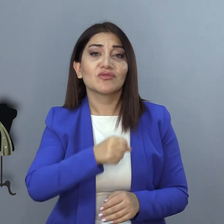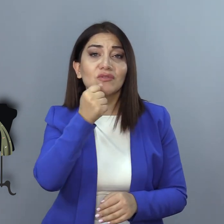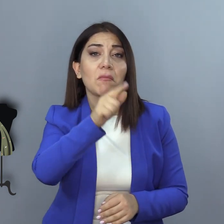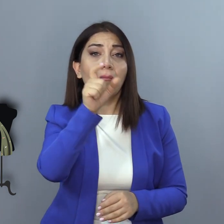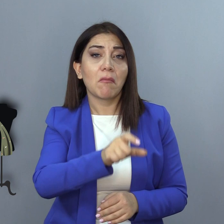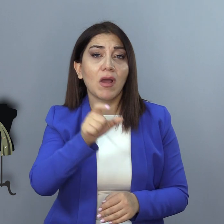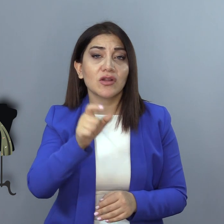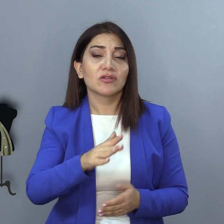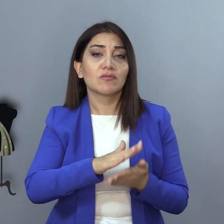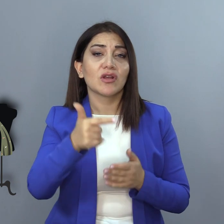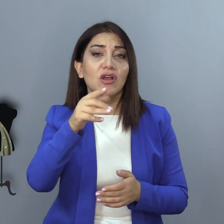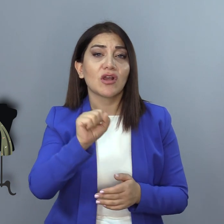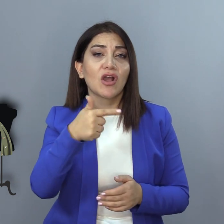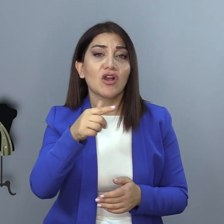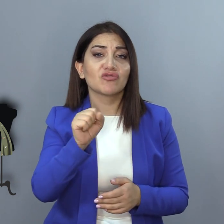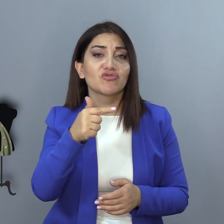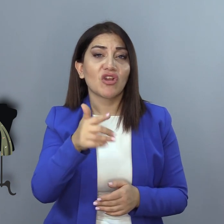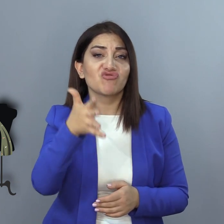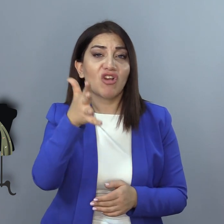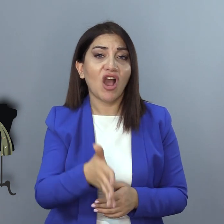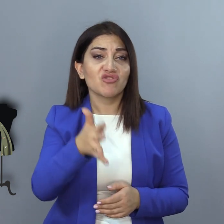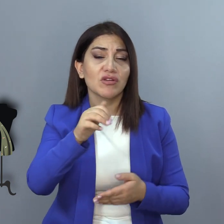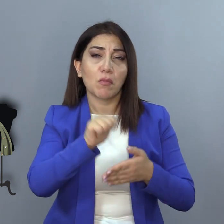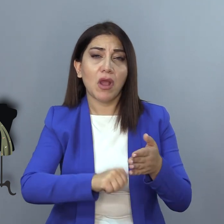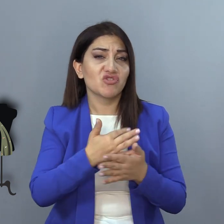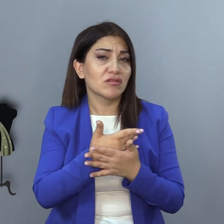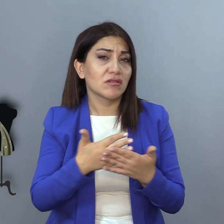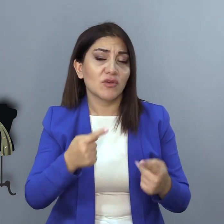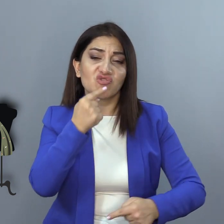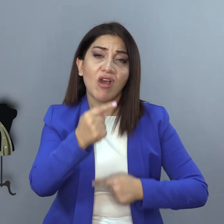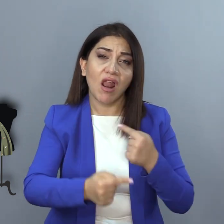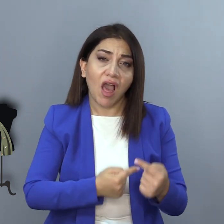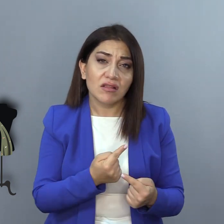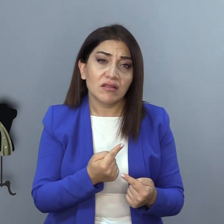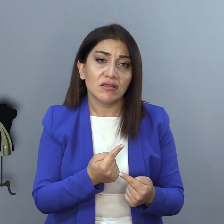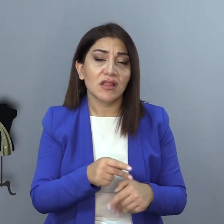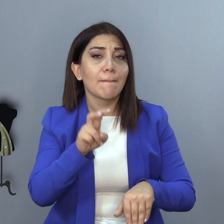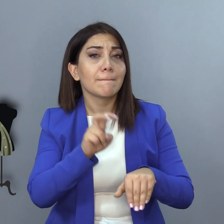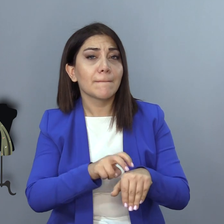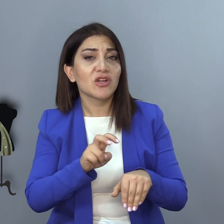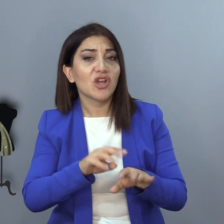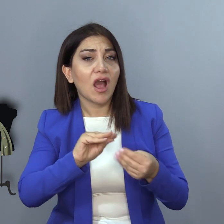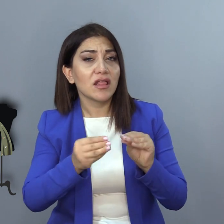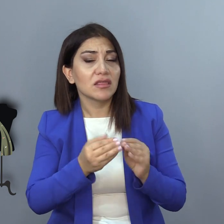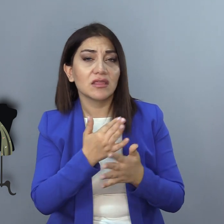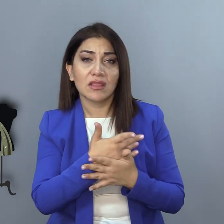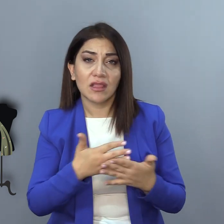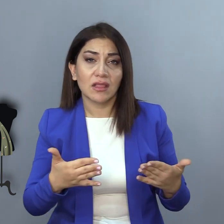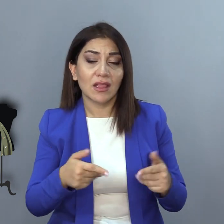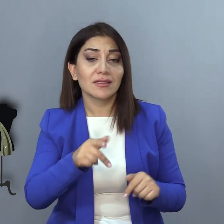համարվում են գաճաճ։ Վրա պաճառները տարբեր են, ժառանգականից միջեք բրժկական խնդիրներ։ Այս մարդկանց